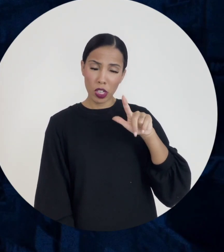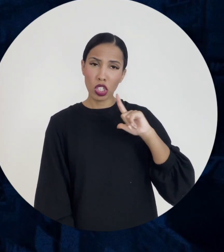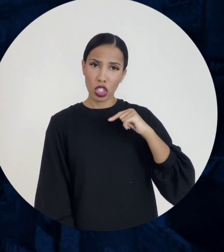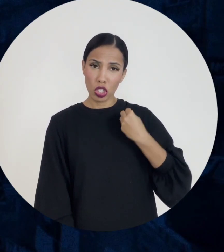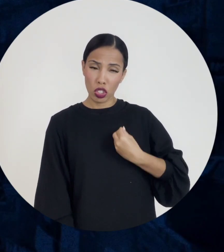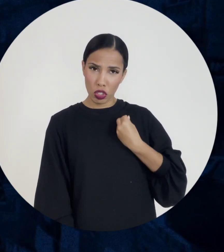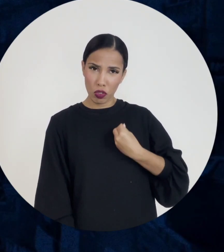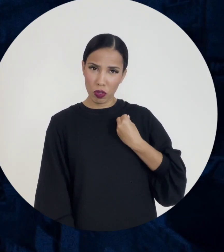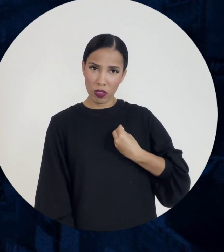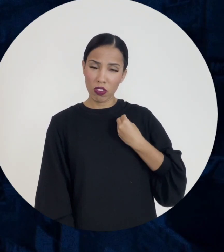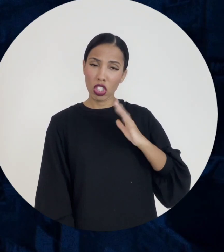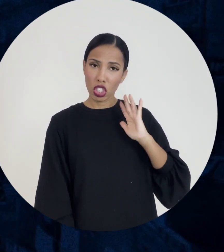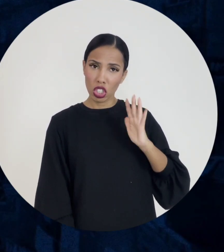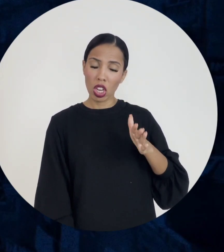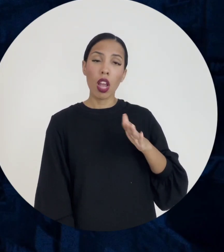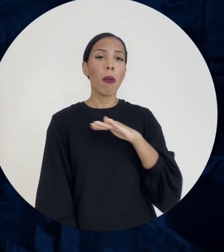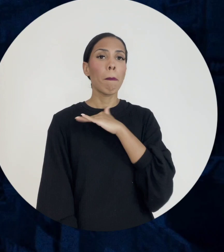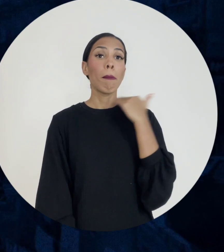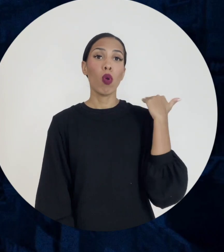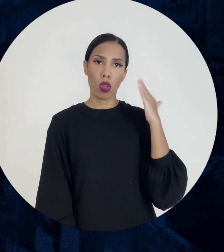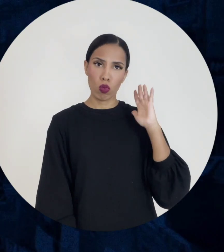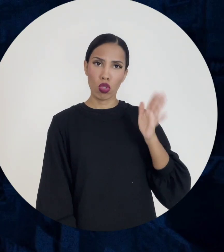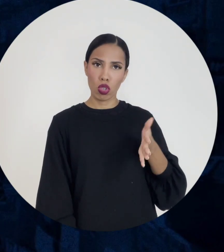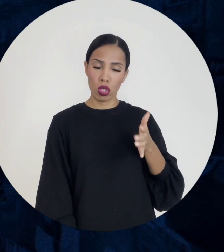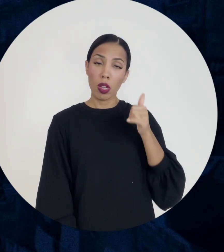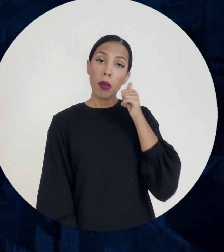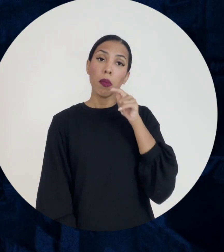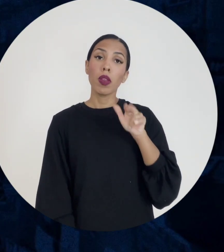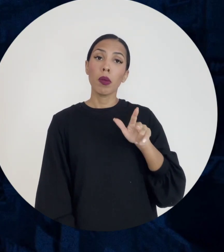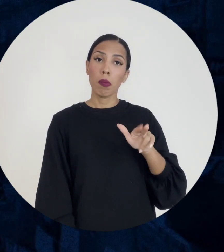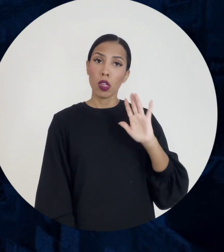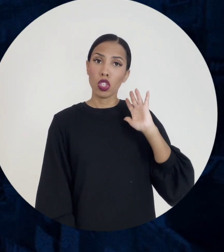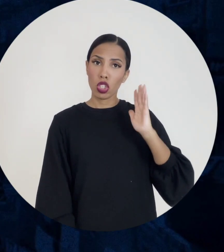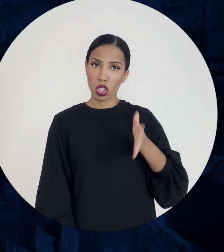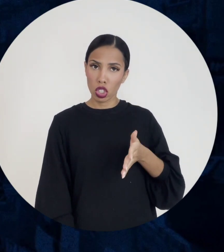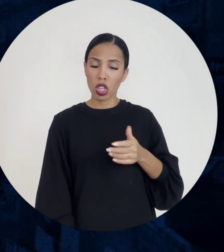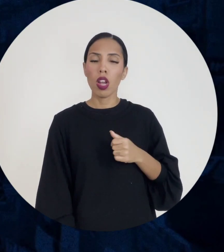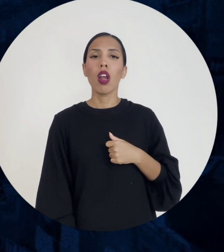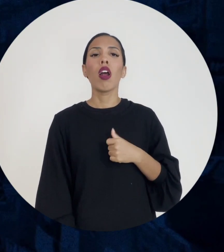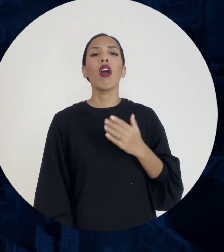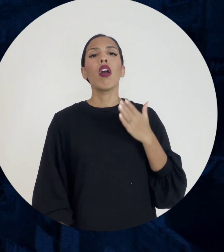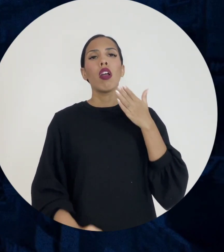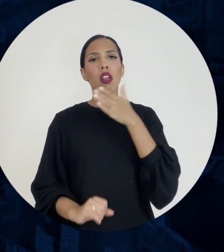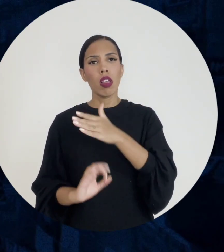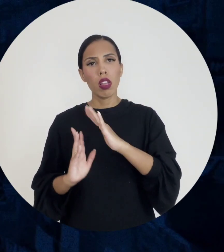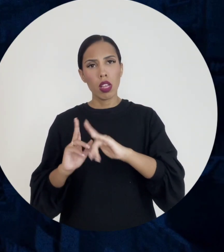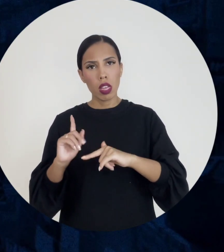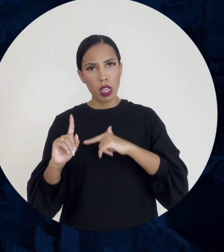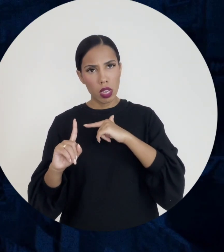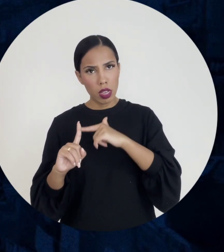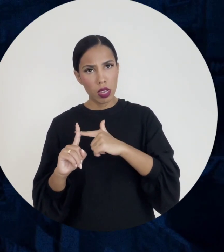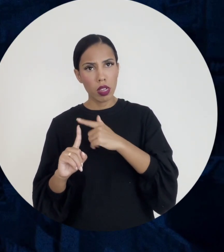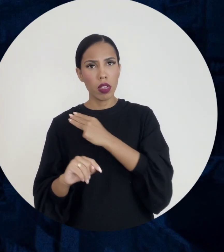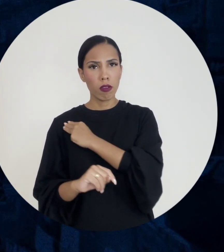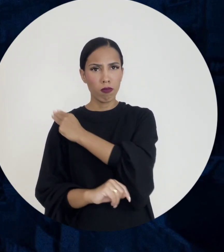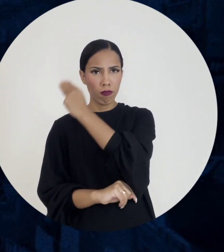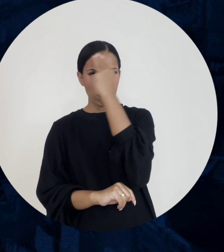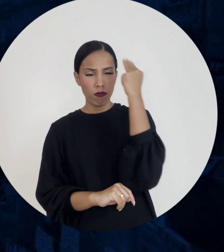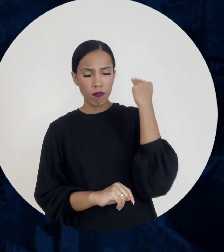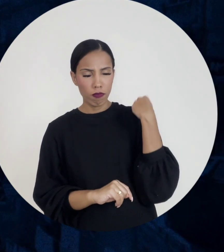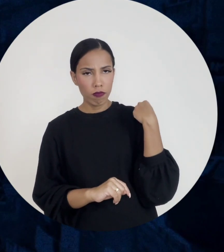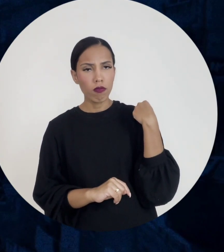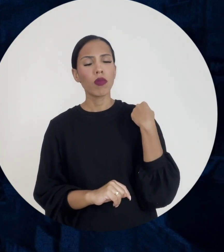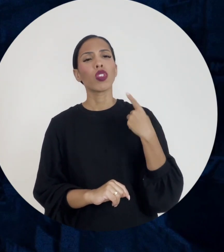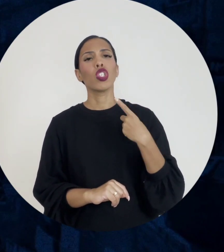ela participava da Capela Nossa Senhora Aparecida, então ela teve todo esse envolvimento com os mutirões, pelo menos assim, em termos de capela,